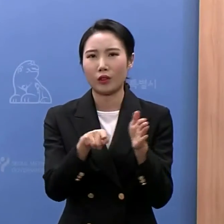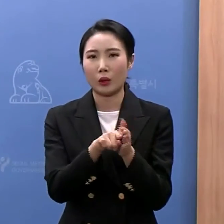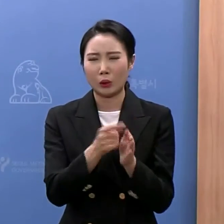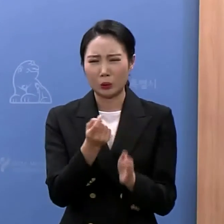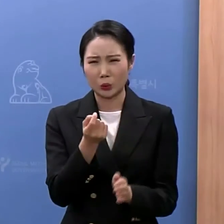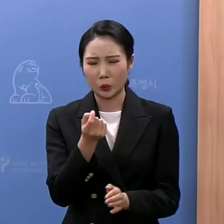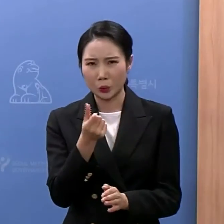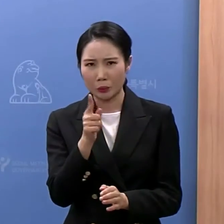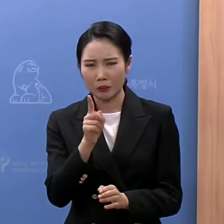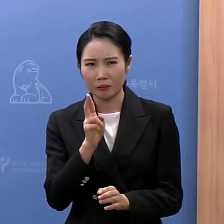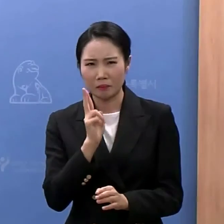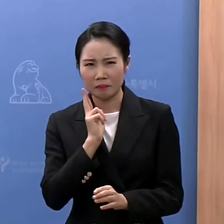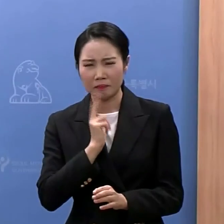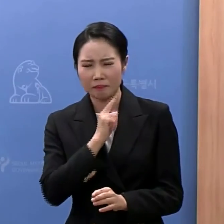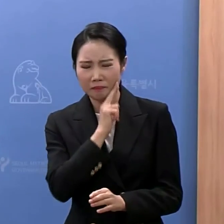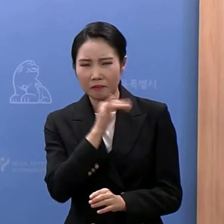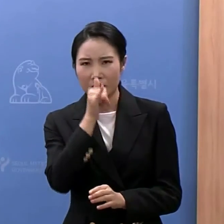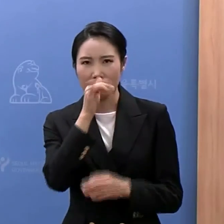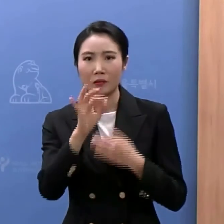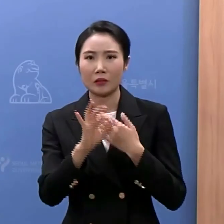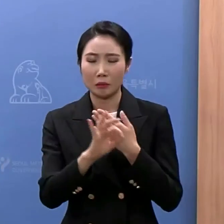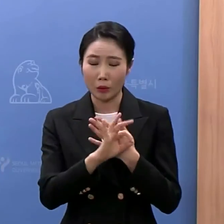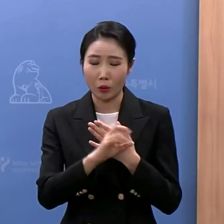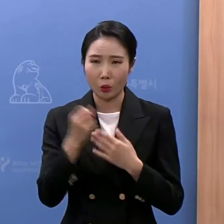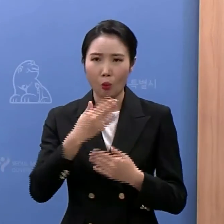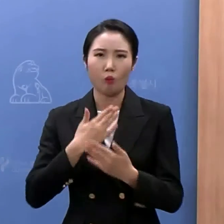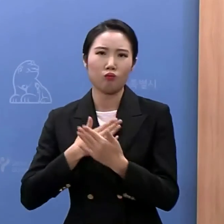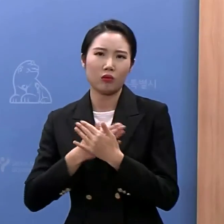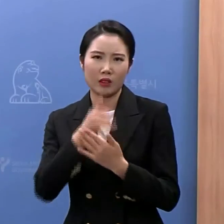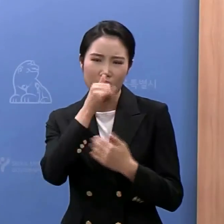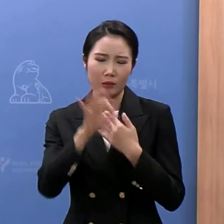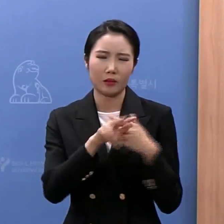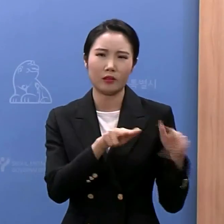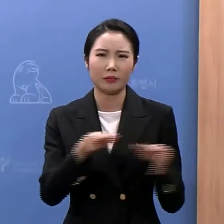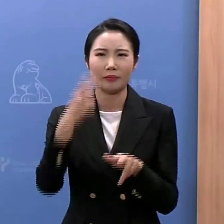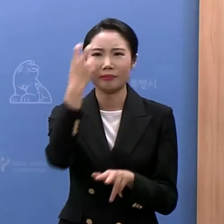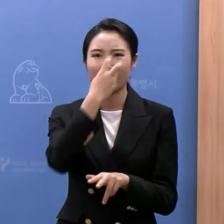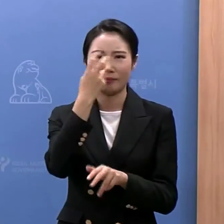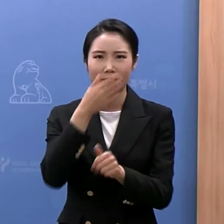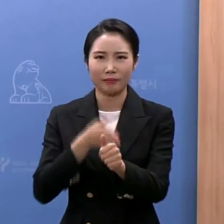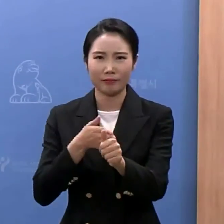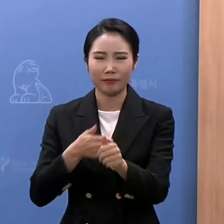의심 증상이 있거나 불안하시면 즉시 검사를 받아주시기 바랍니다.